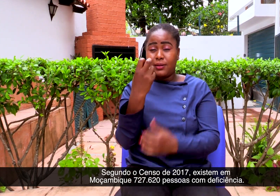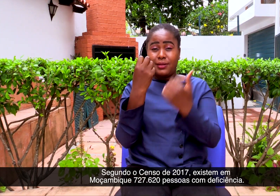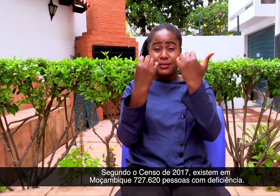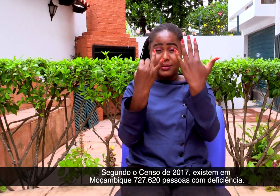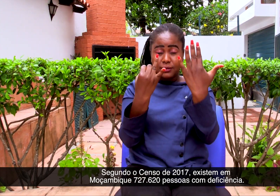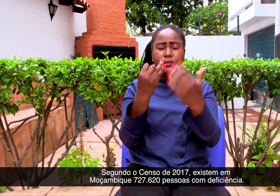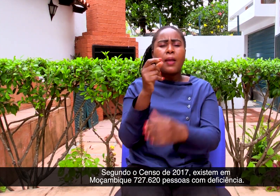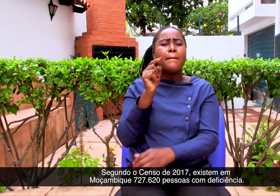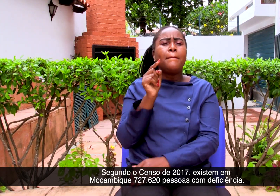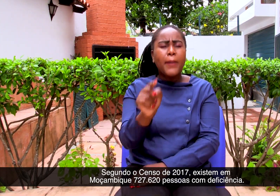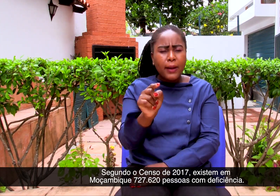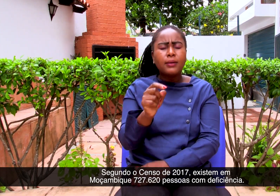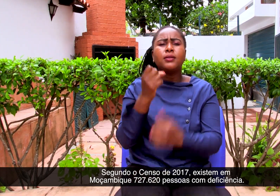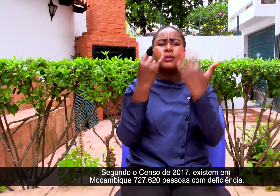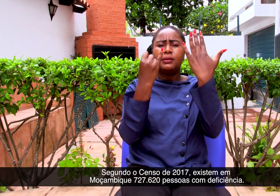Moçambique